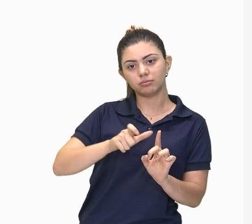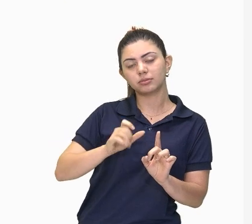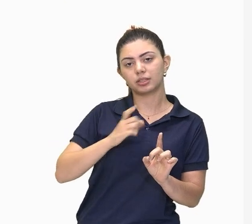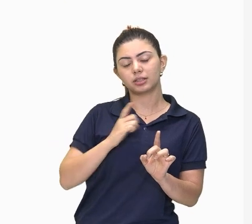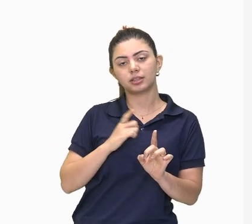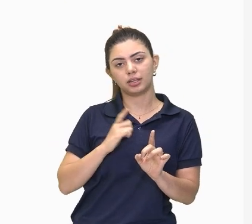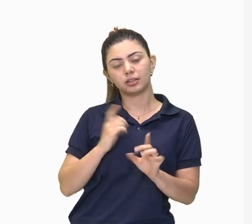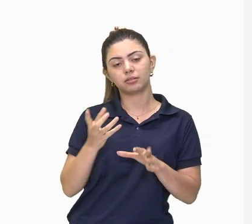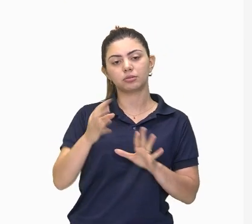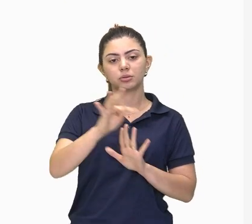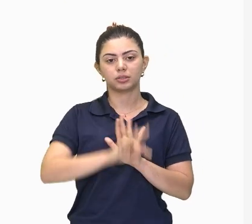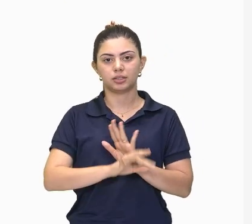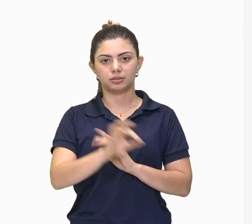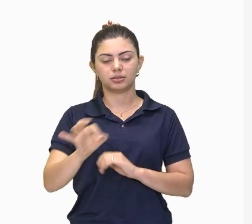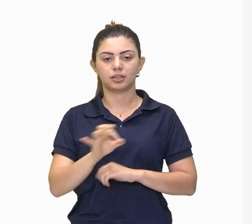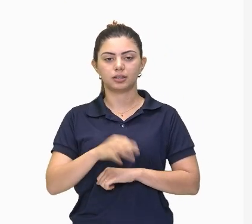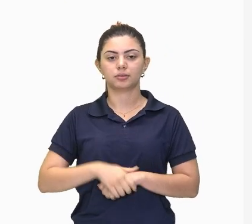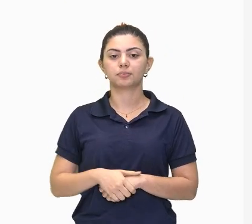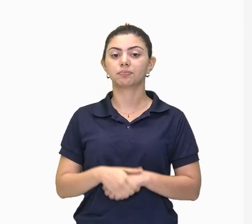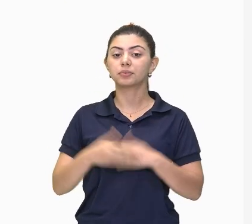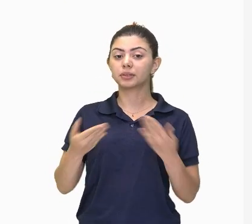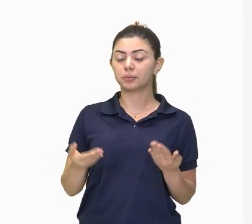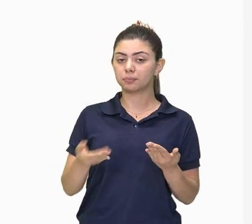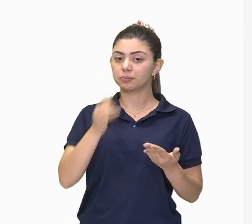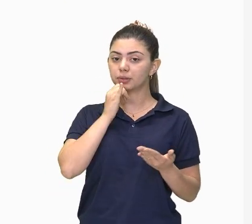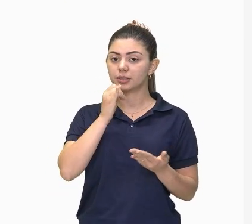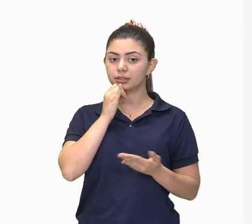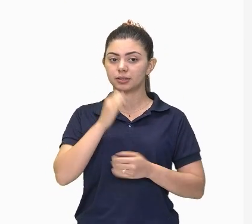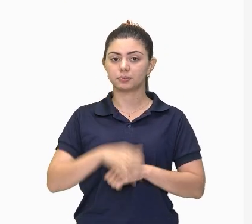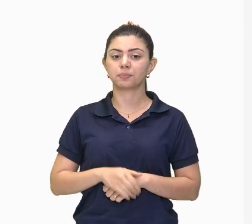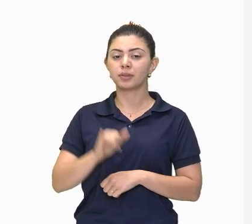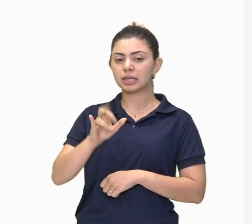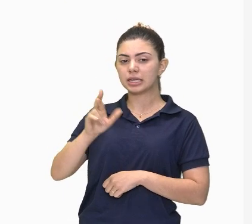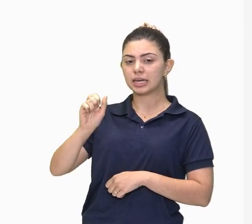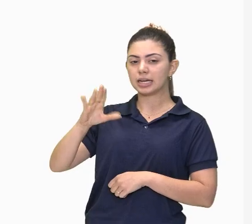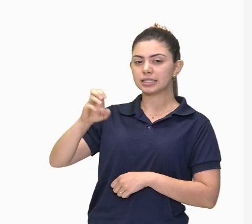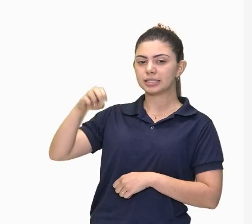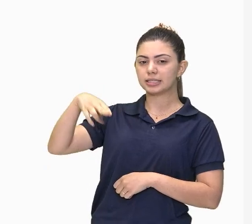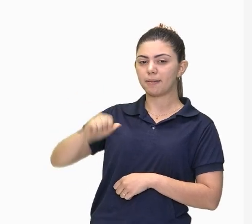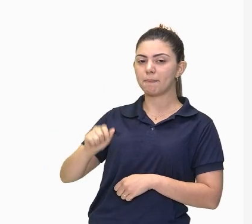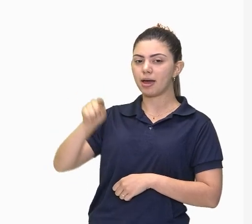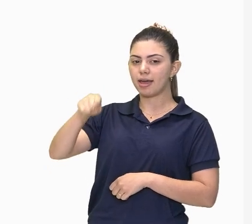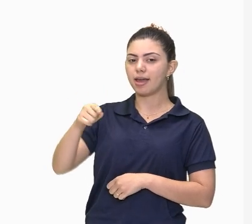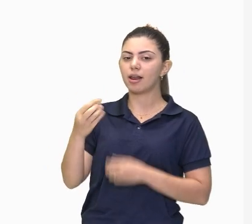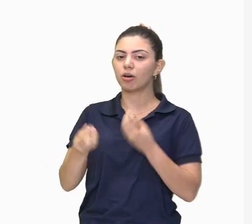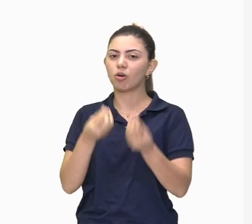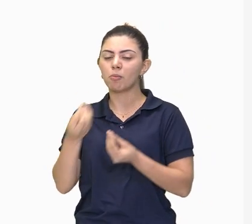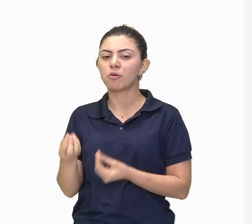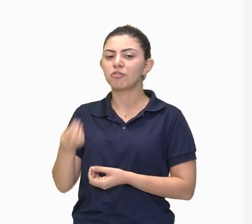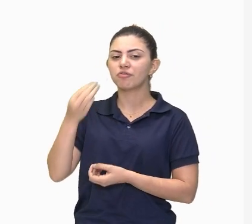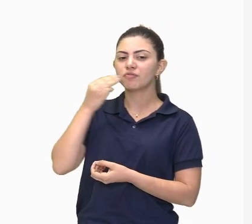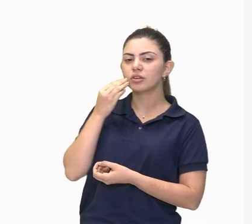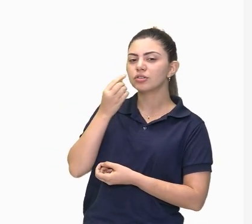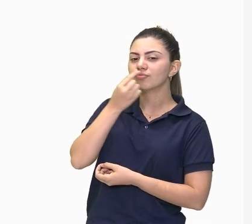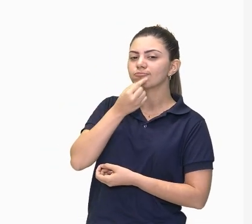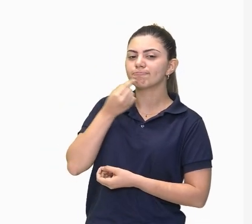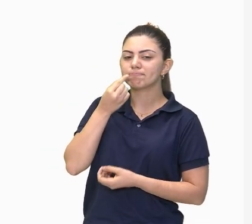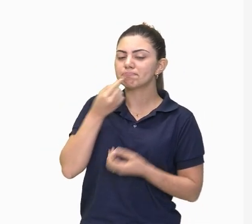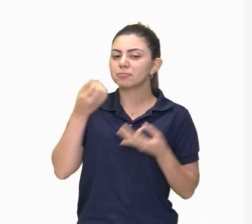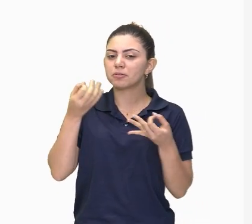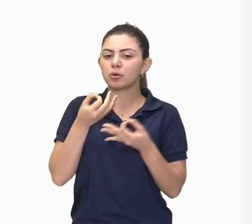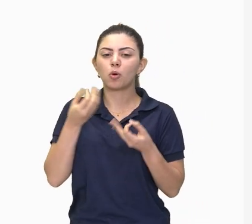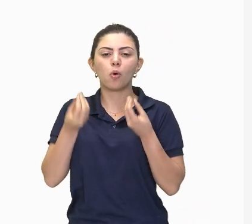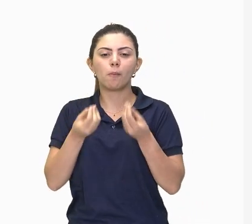do texto, como eu havia falado. Veja o exemplo. Iracema, a virgem dos lábios de mel, que tinha os